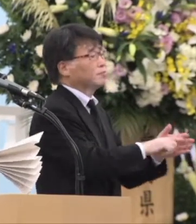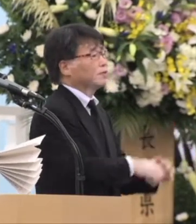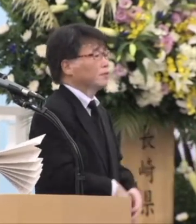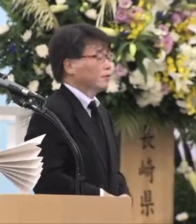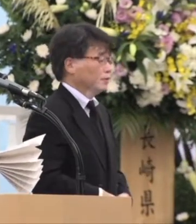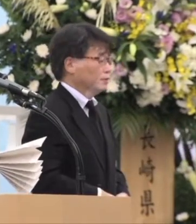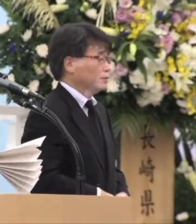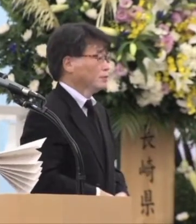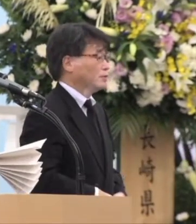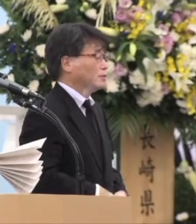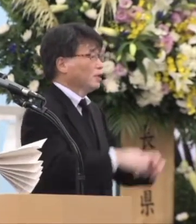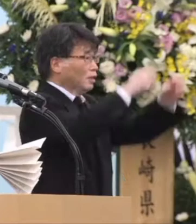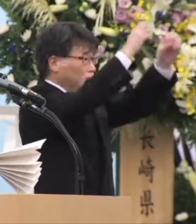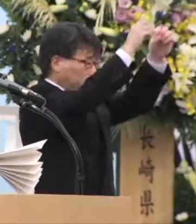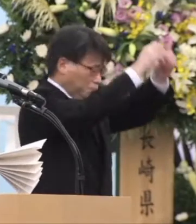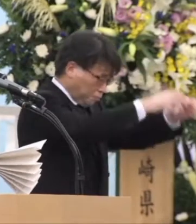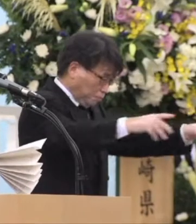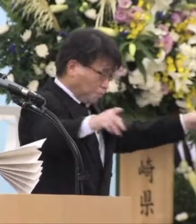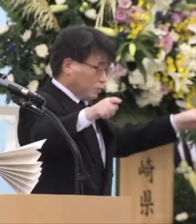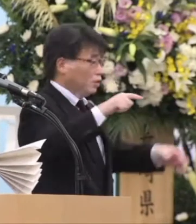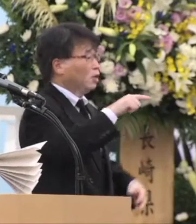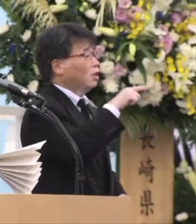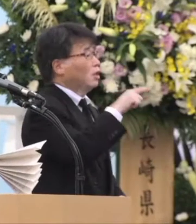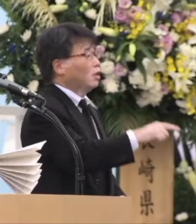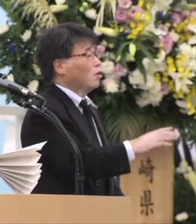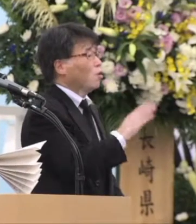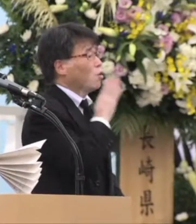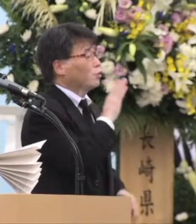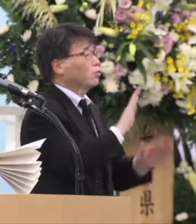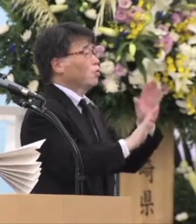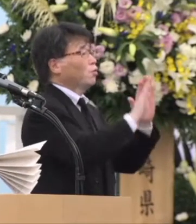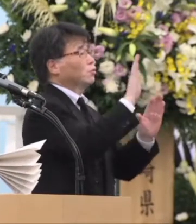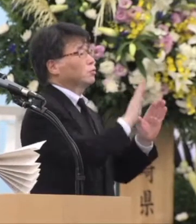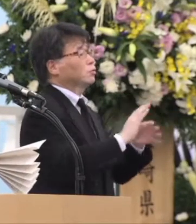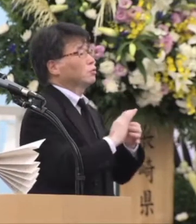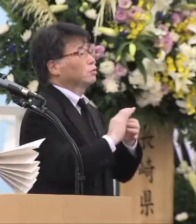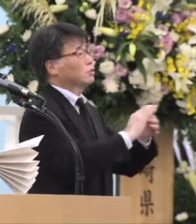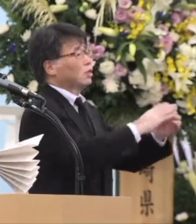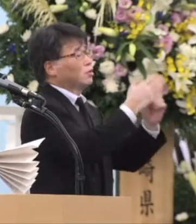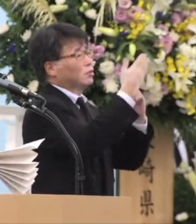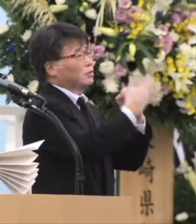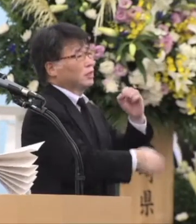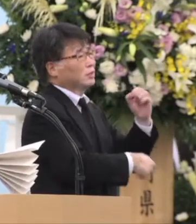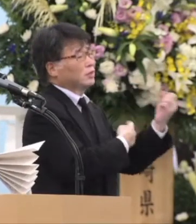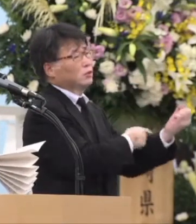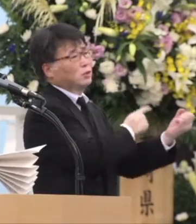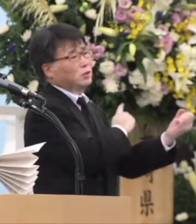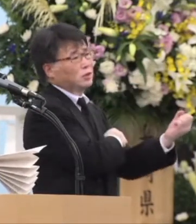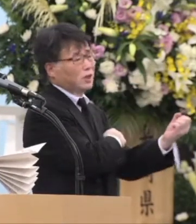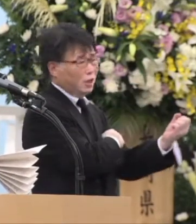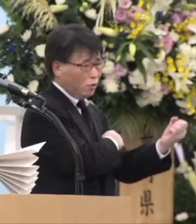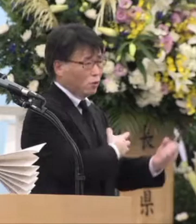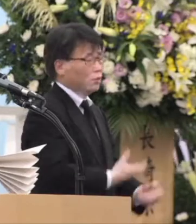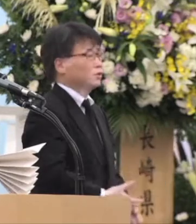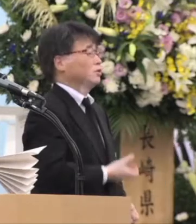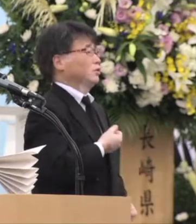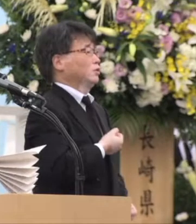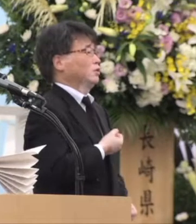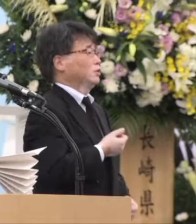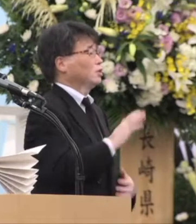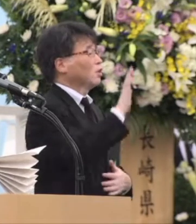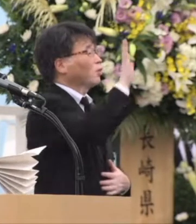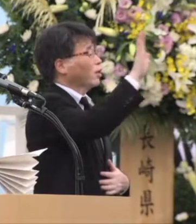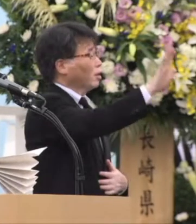原子雲の下で起きた真実を伝える写真の力を信じ、これから